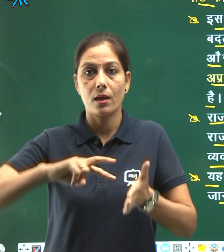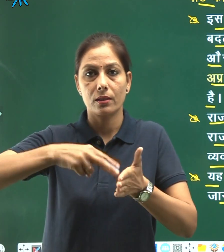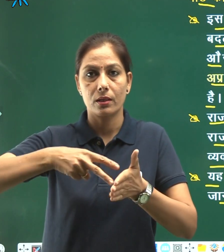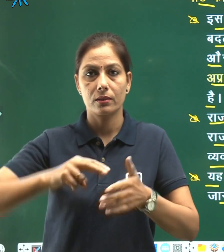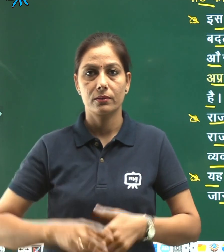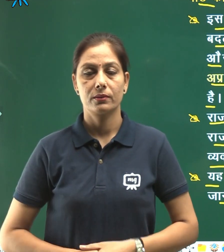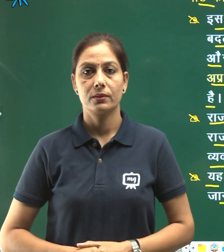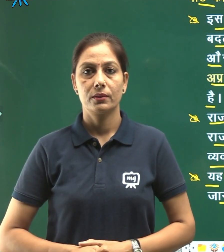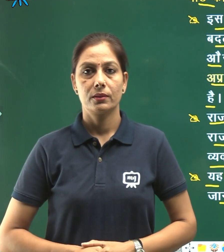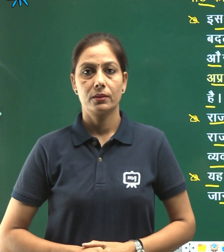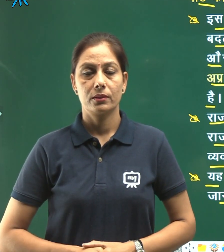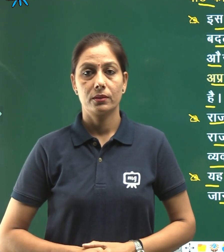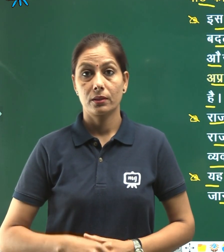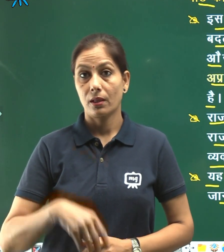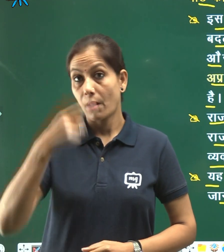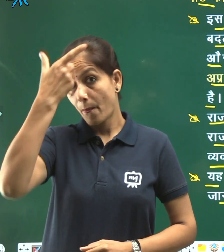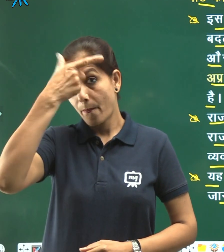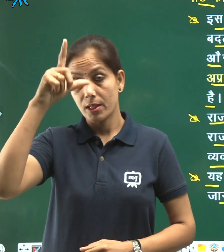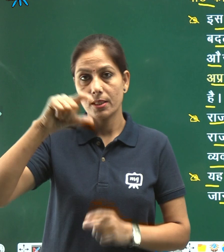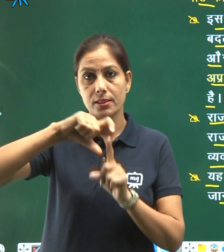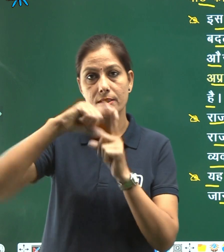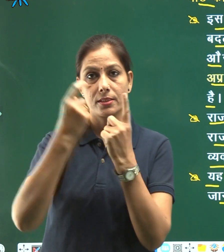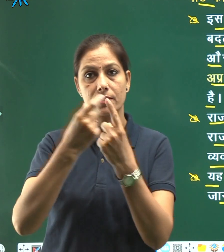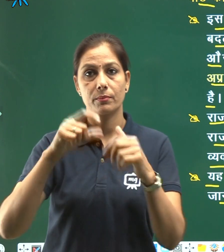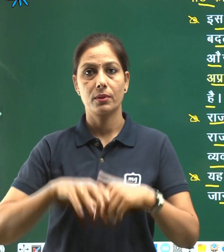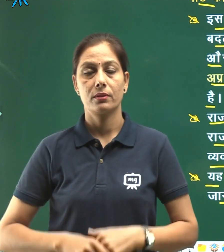अर्थात भारतीय संस्कृति पर